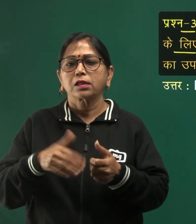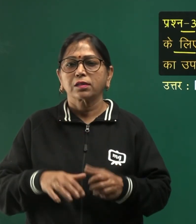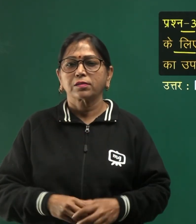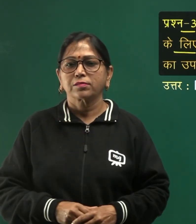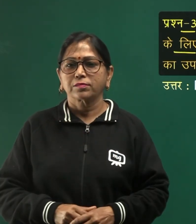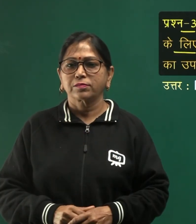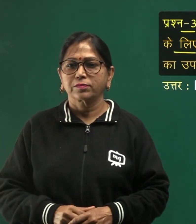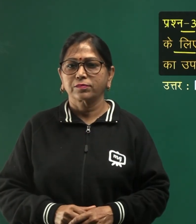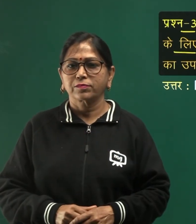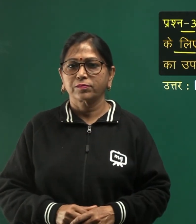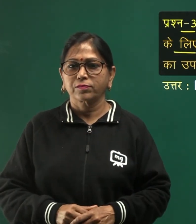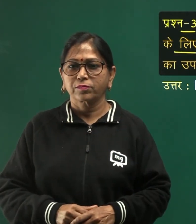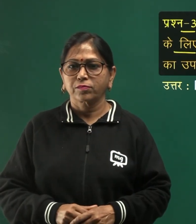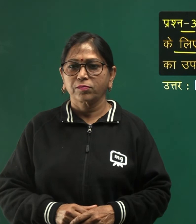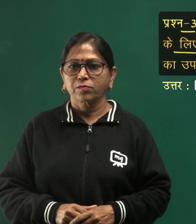लिए